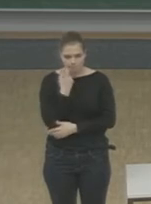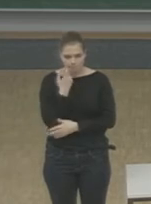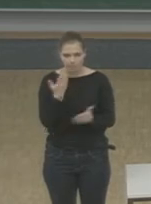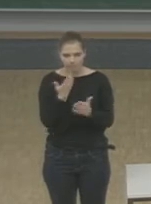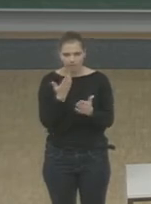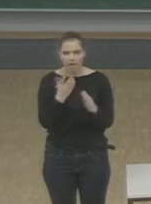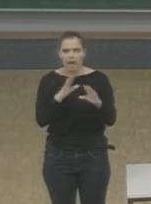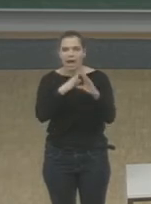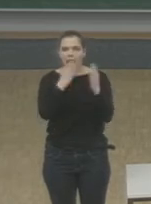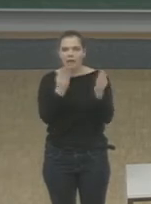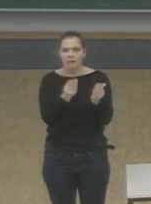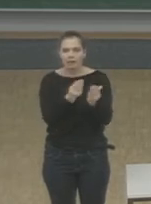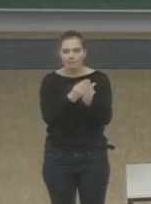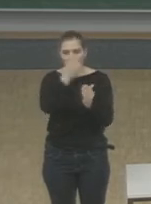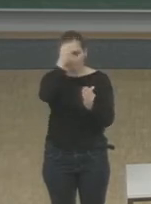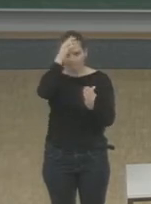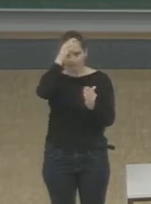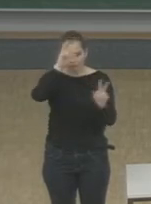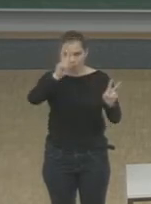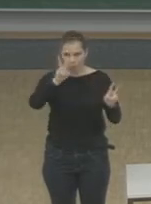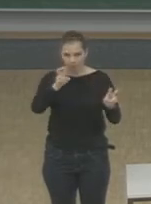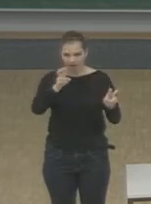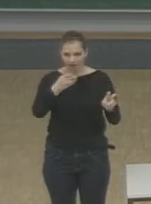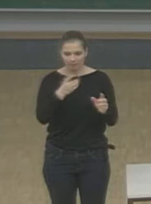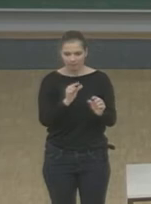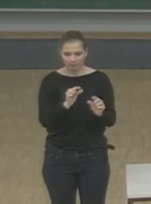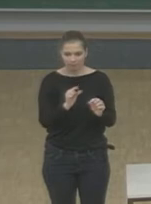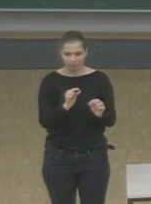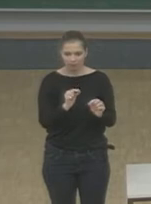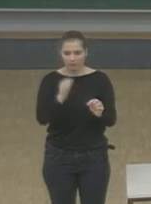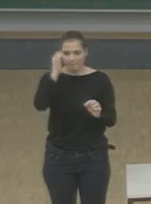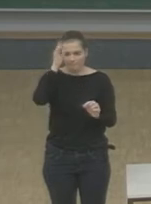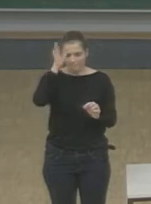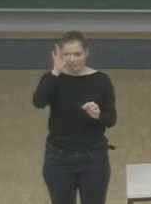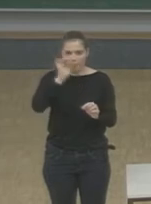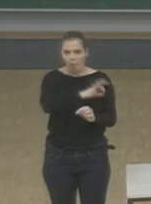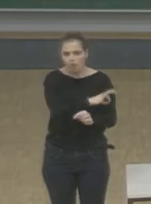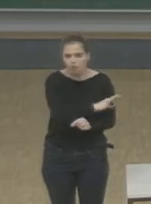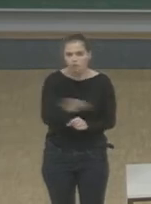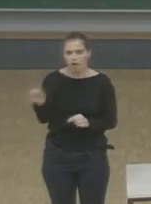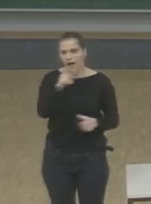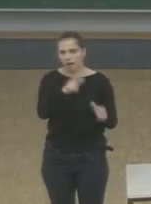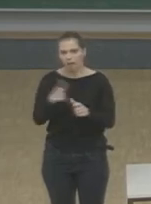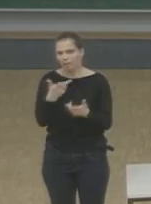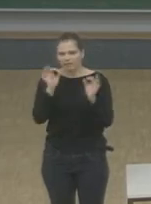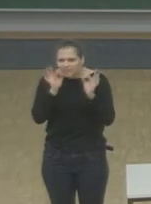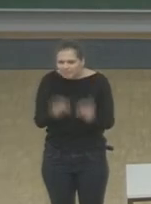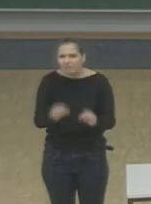was Allgemeinbildung als Ermöglichung von Bildung für alle Menschen realiter bedeuten